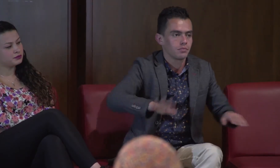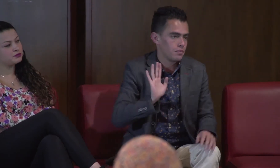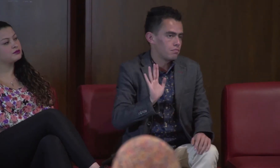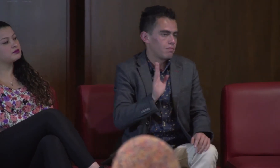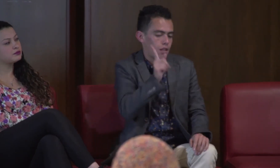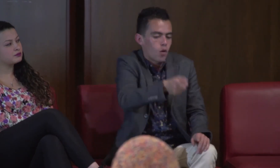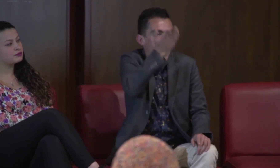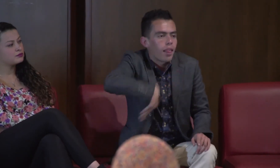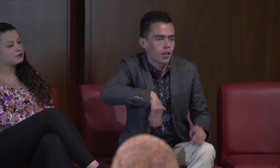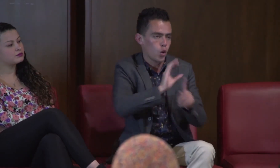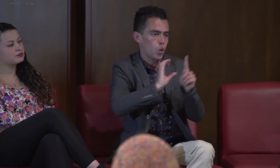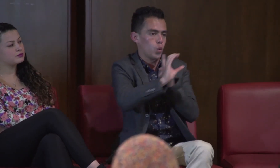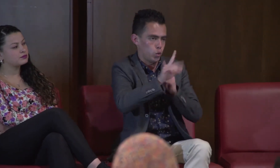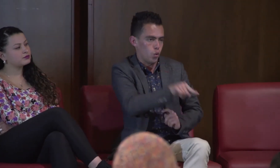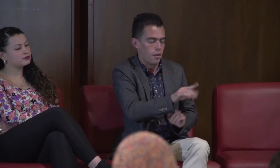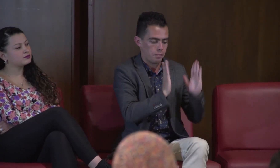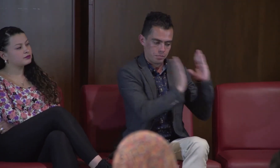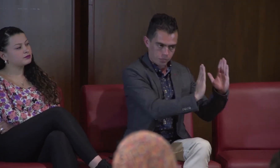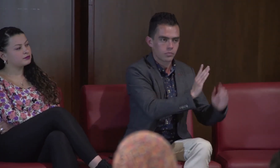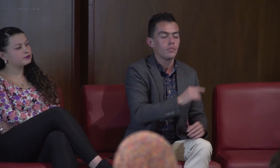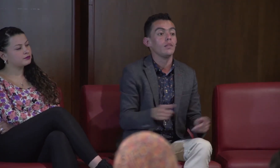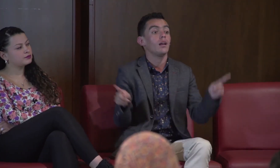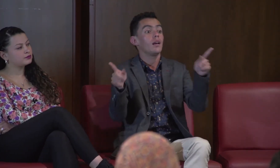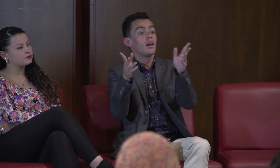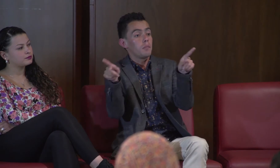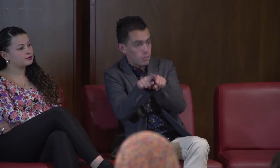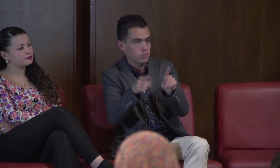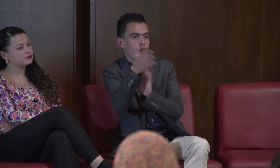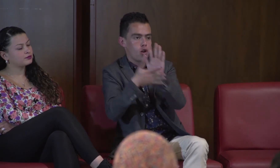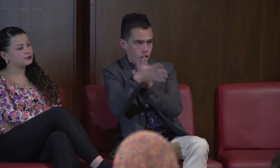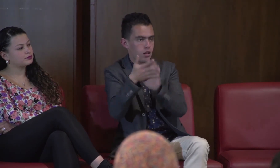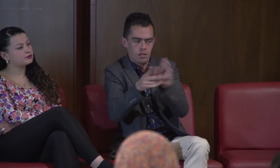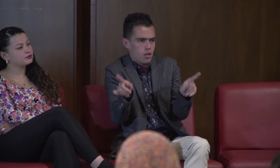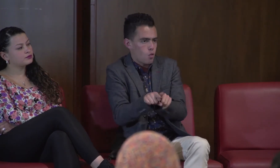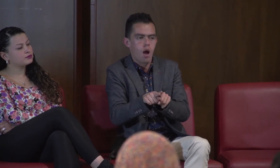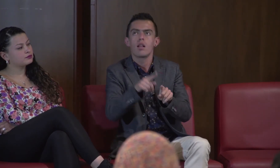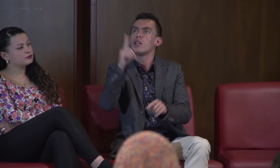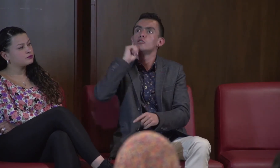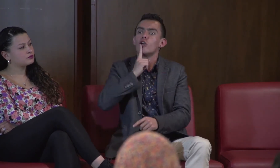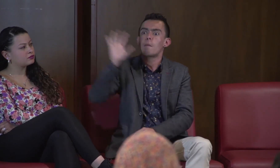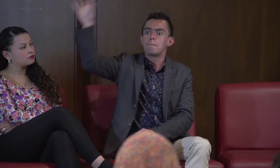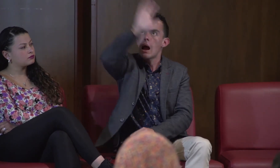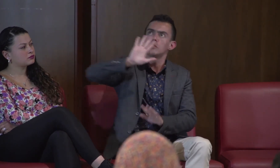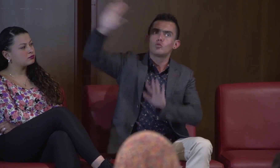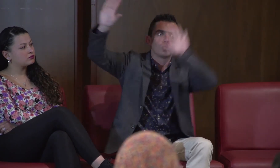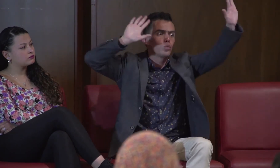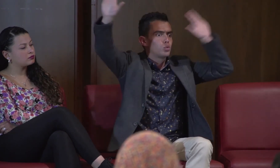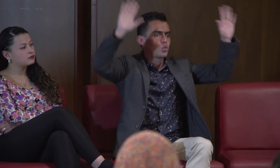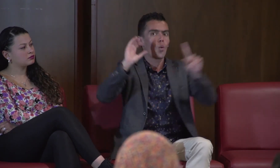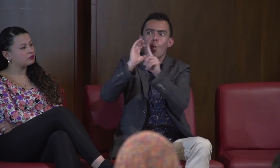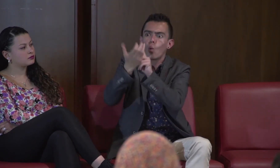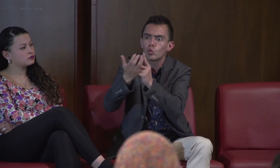las costumbres, y eso se da tal cual como ocurre en un orden normal de las familias de lenguas orales. Lo mismo ocurre con las lenguas de